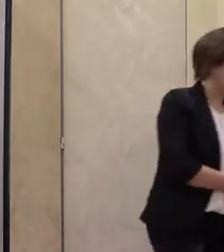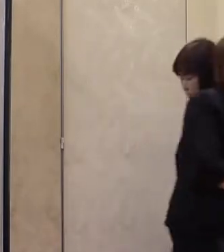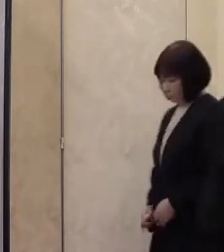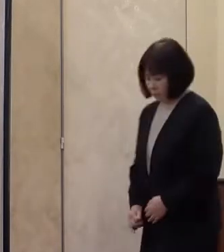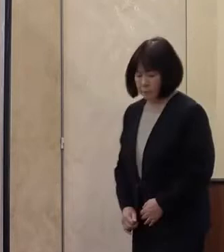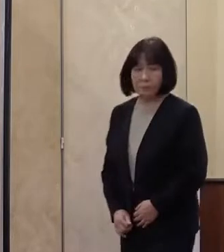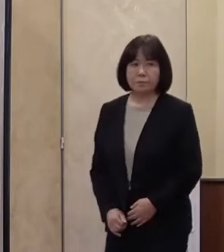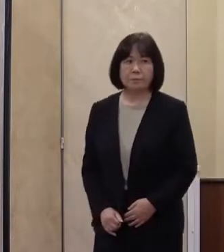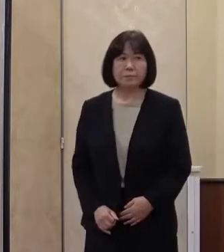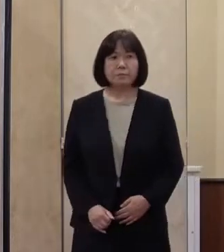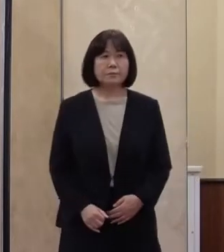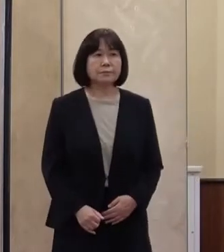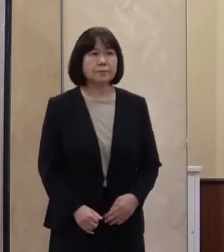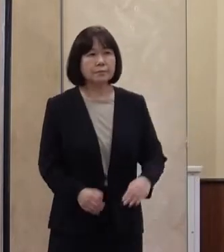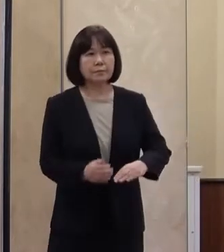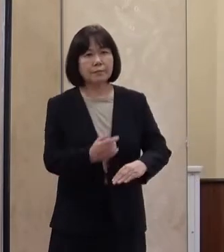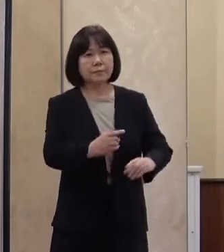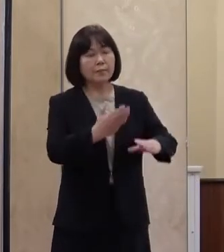はい、ありがとうございます。